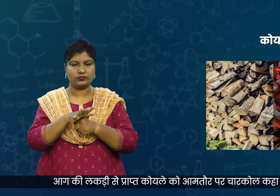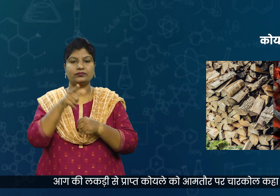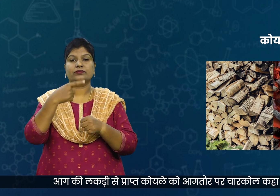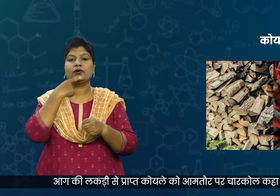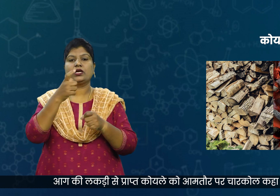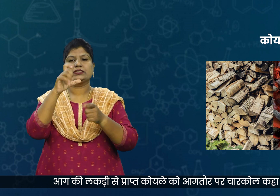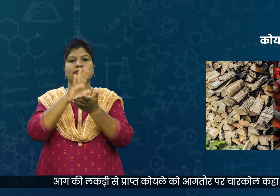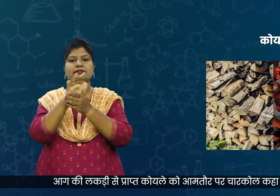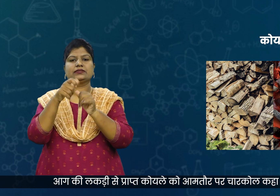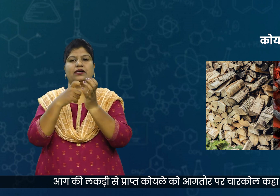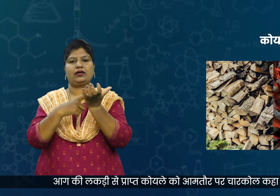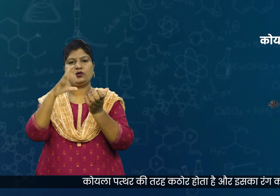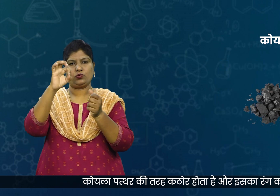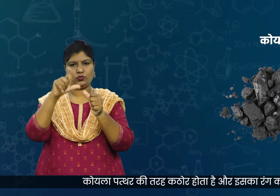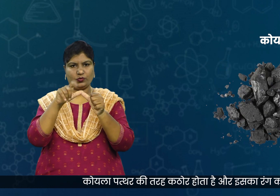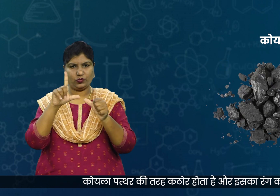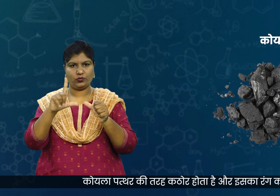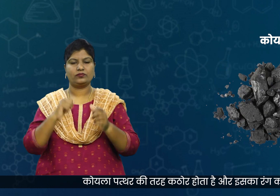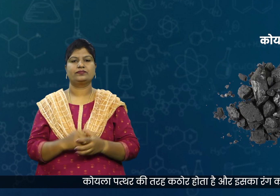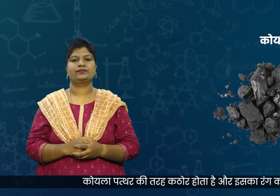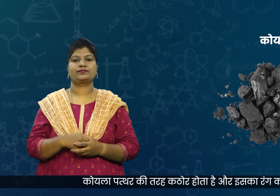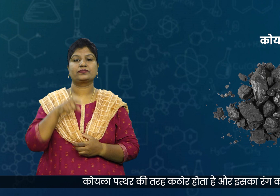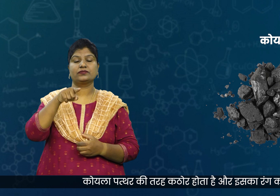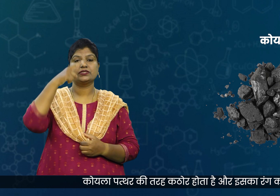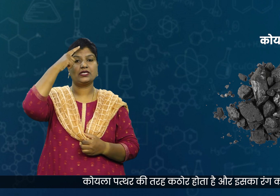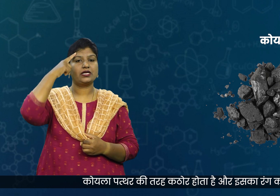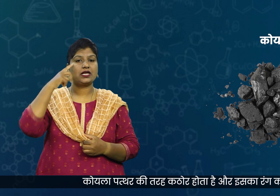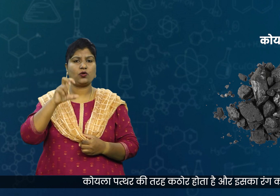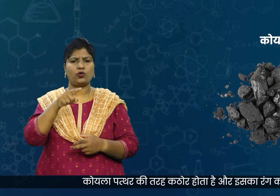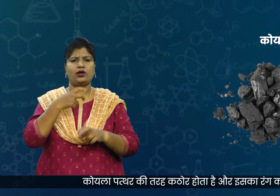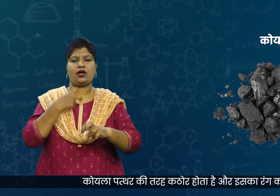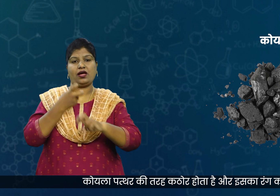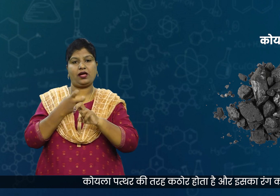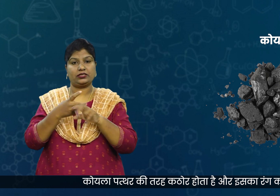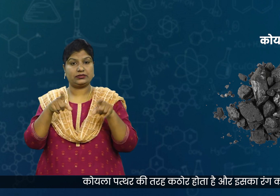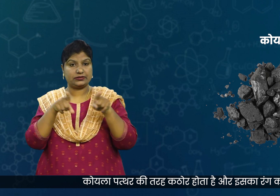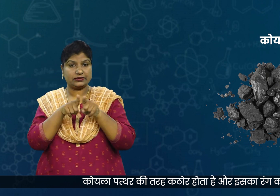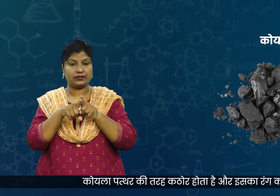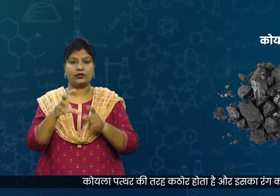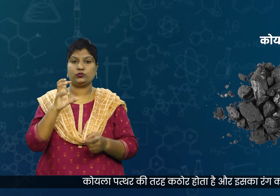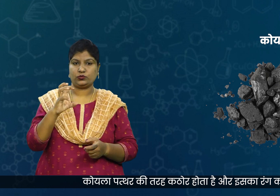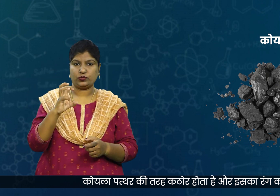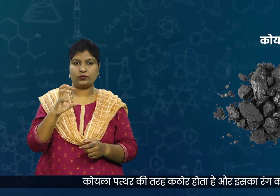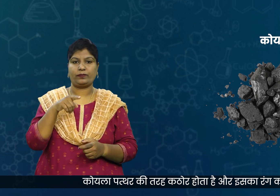है। कोयला पत्थर की तरह कठोर होता है और इसका रंग काला होता है।